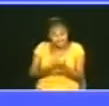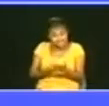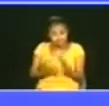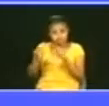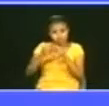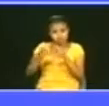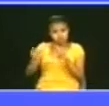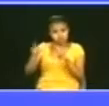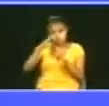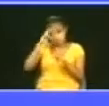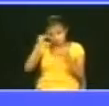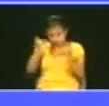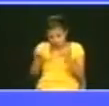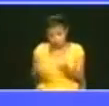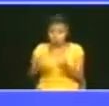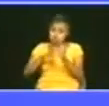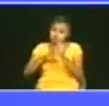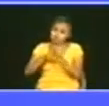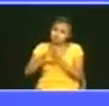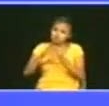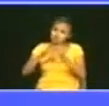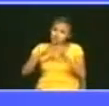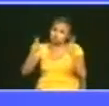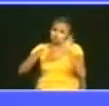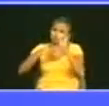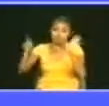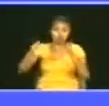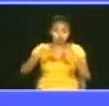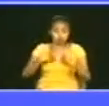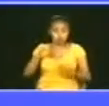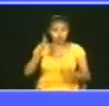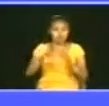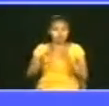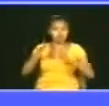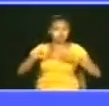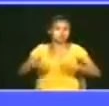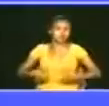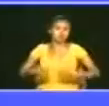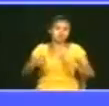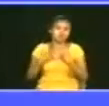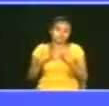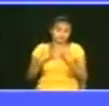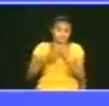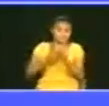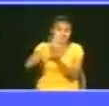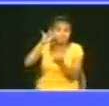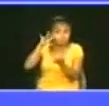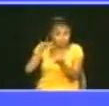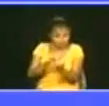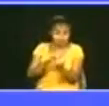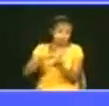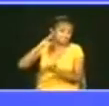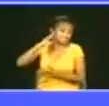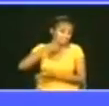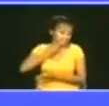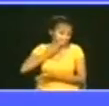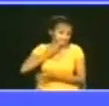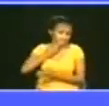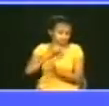በመረጃ እጥረት ምክንያት አሁንም ለቫይረሱ በስፋት እየተጋለጡ ያሉ የህብረተሰቡ አካላት አሉ። ከነዚህም